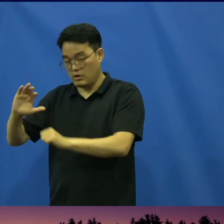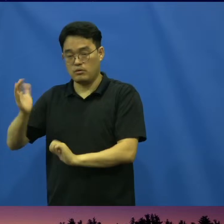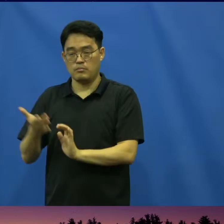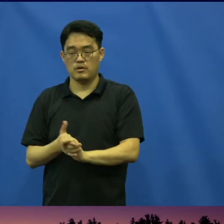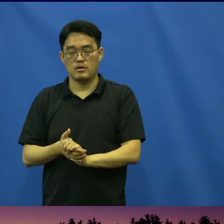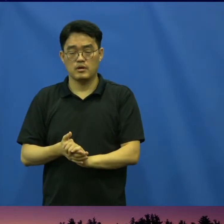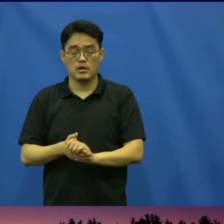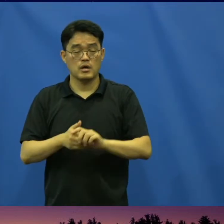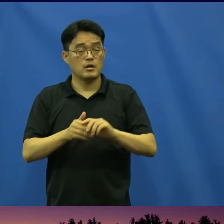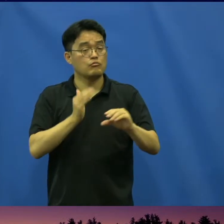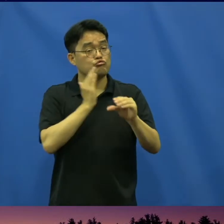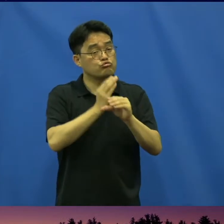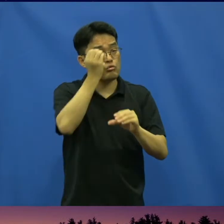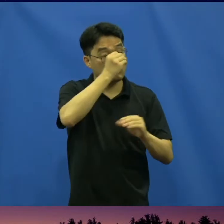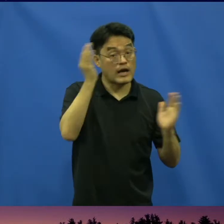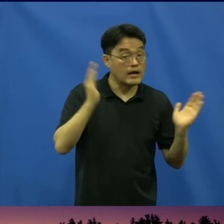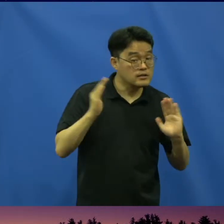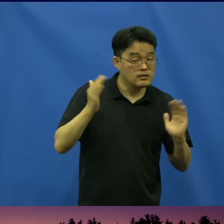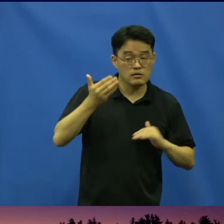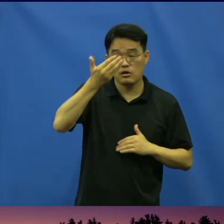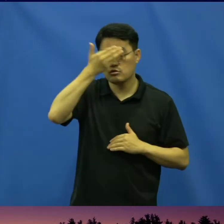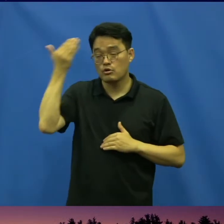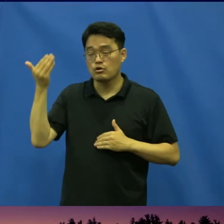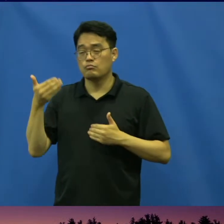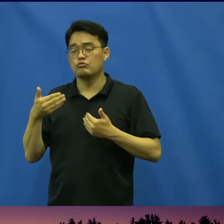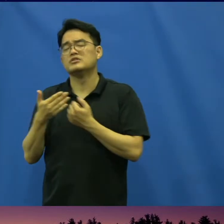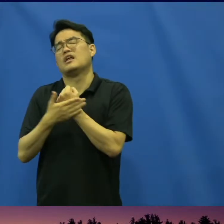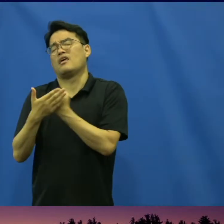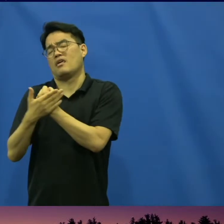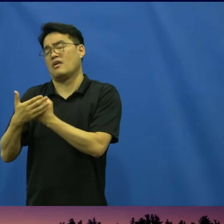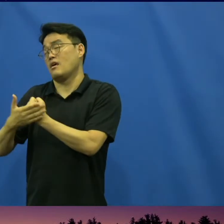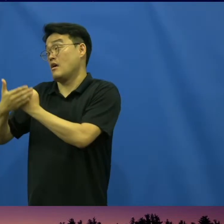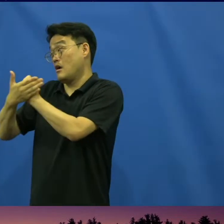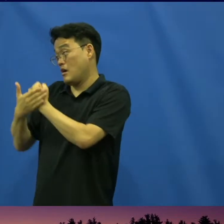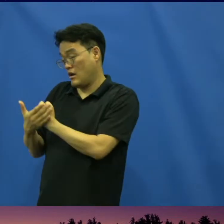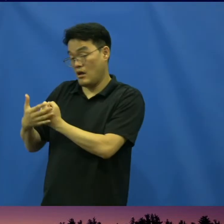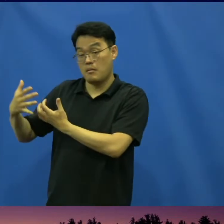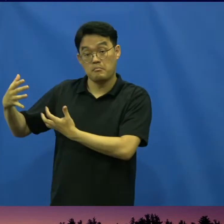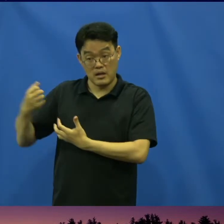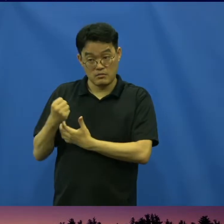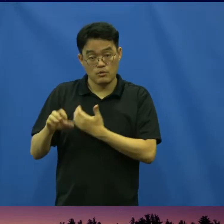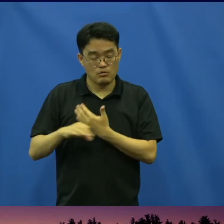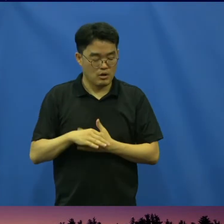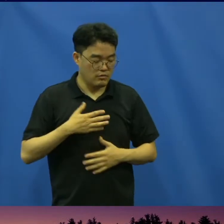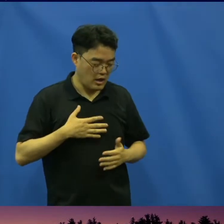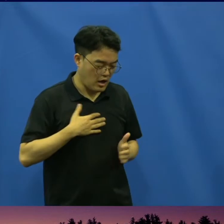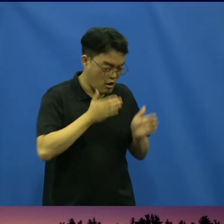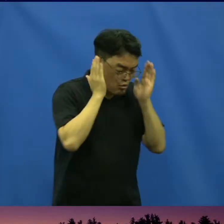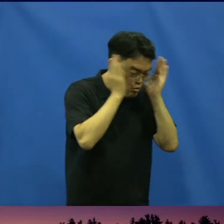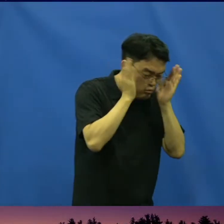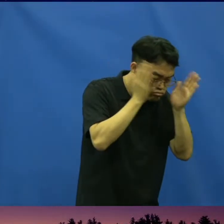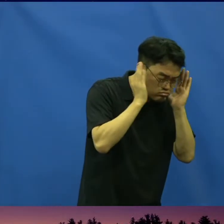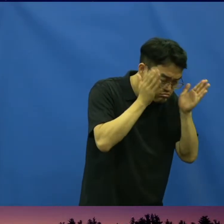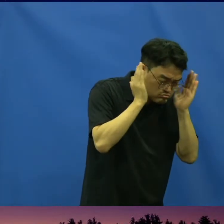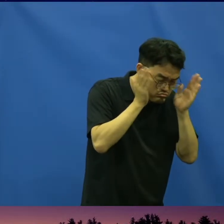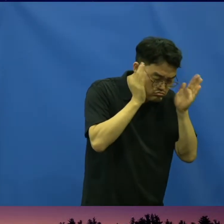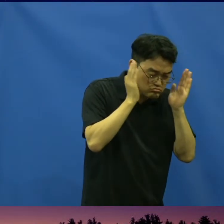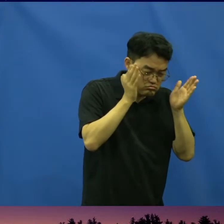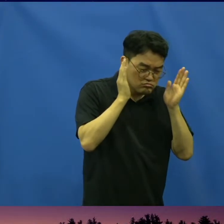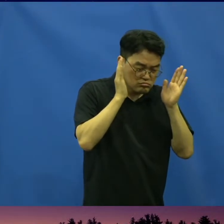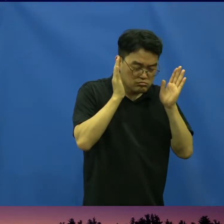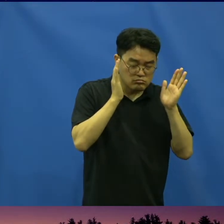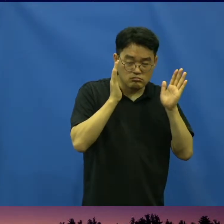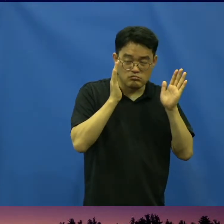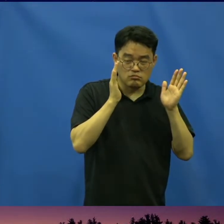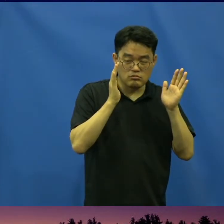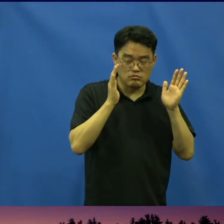은혜를 받고요. 하나님의 은혜가 막 넘치면요. 내 지성, 내 공부한 것과 거기 어느 날 딱 붙는 날 있잖아요.